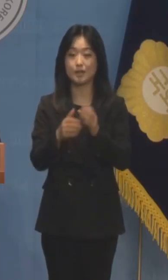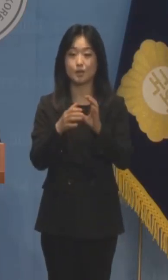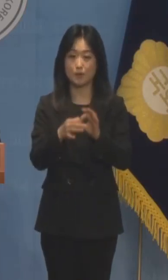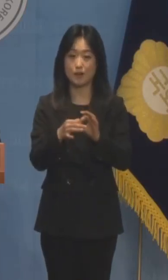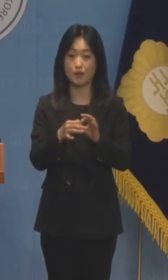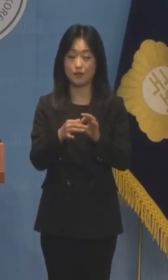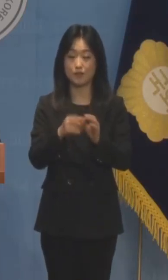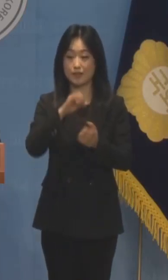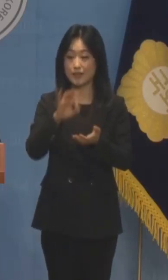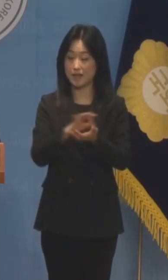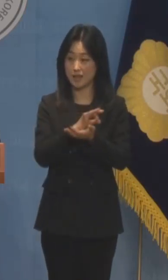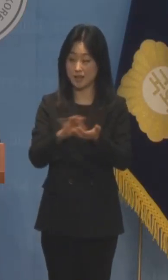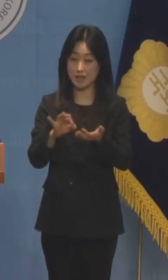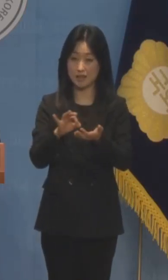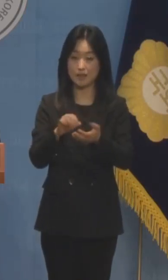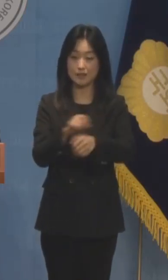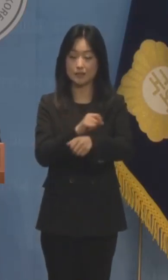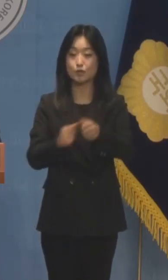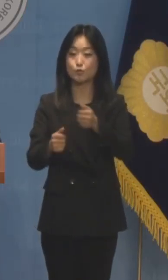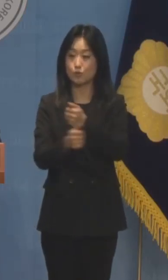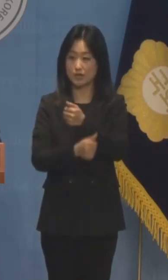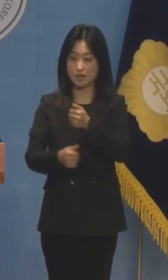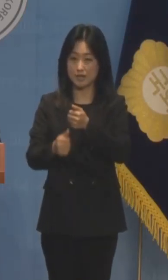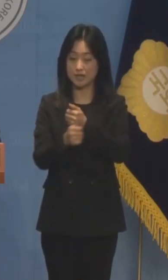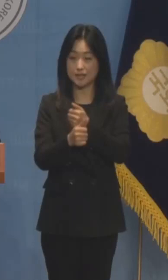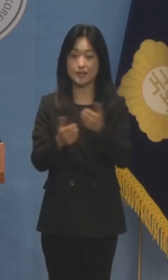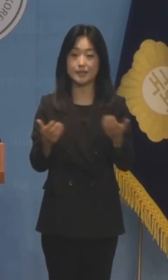또 예결특위,